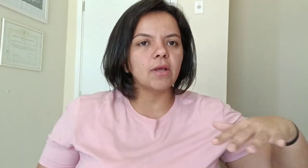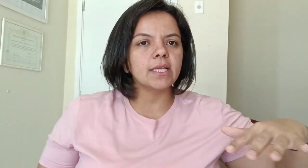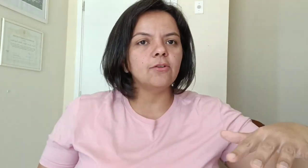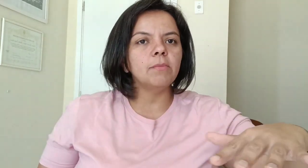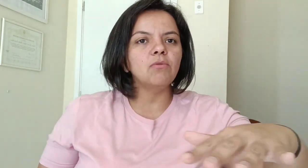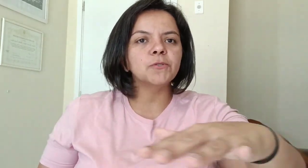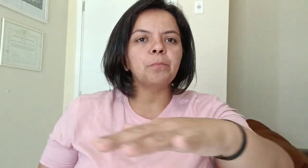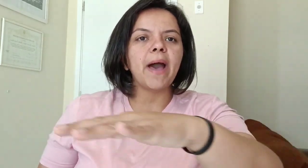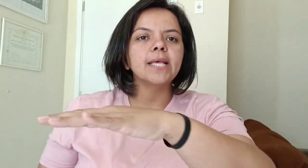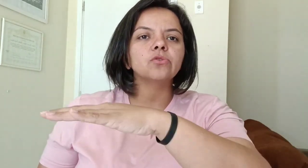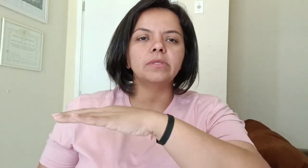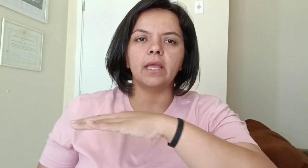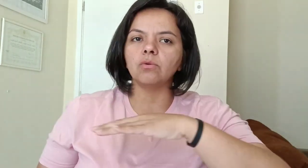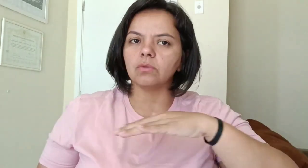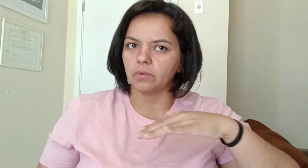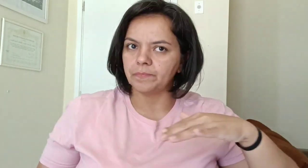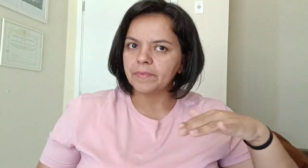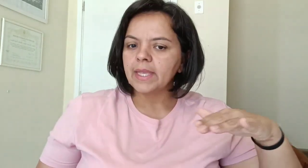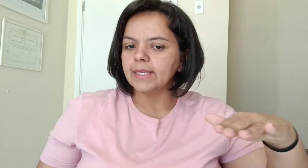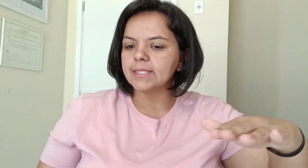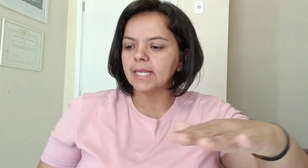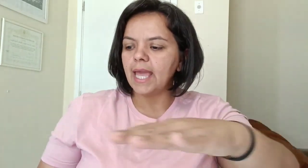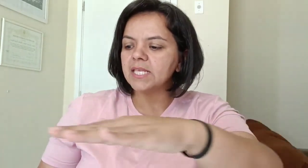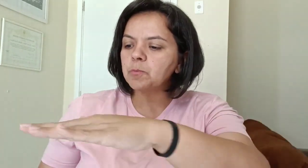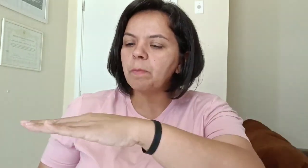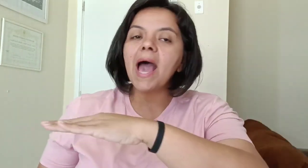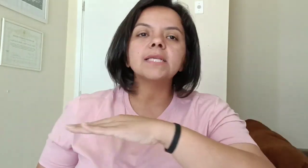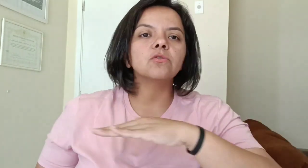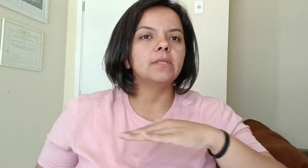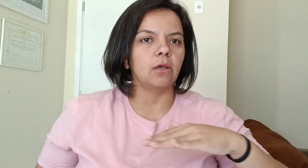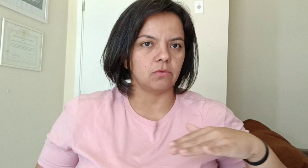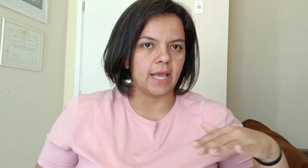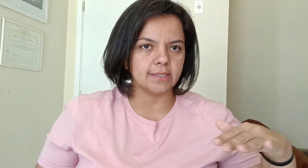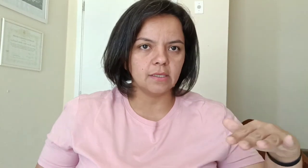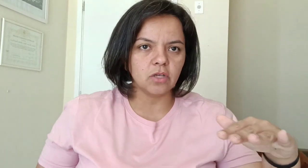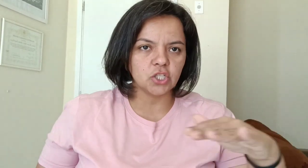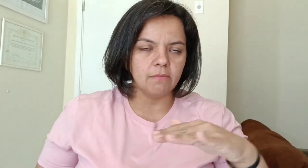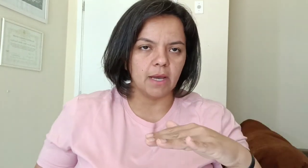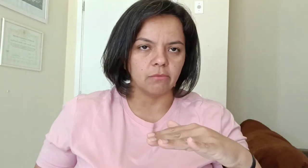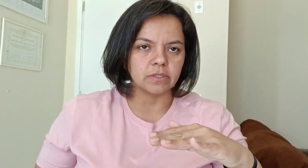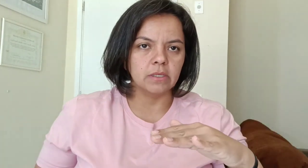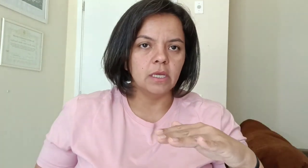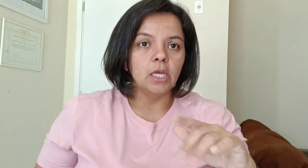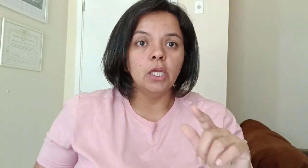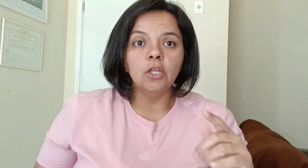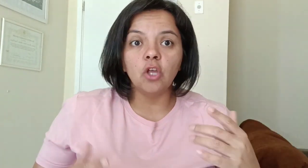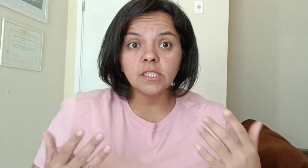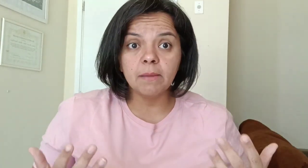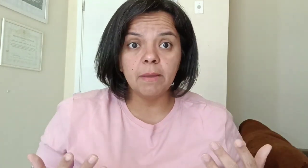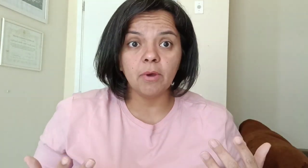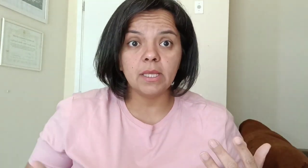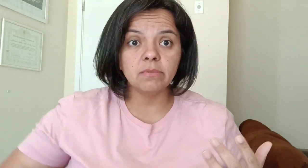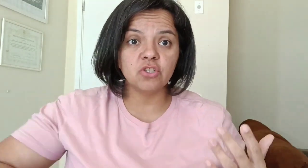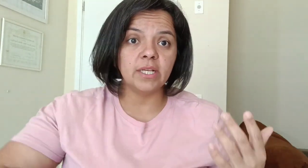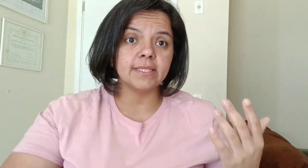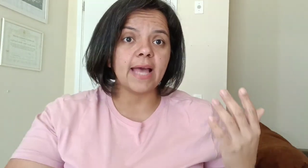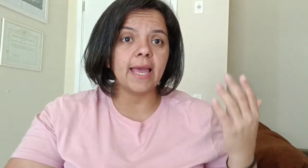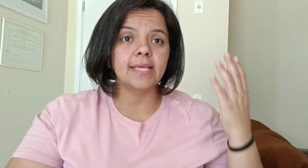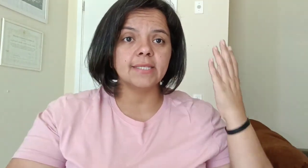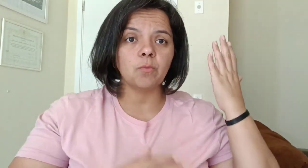aqui no meu espaço neutro. Isso aqui é espaço neutro, é assim que nós chamamos. Nós também podemos utilizar esse